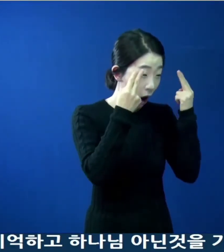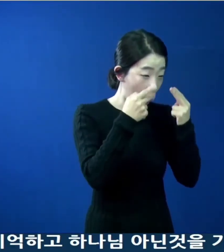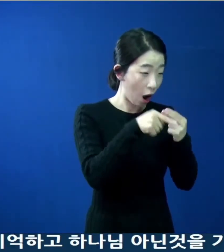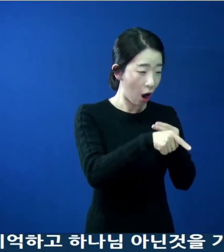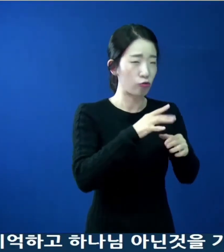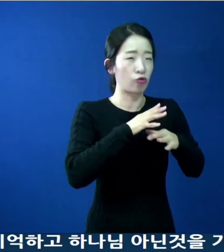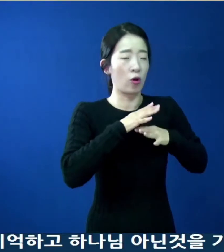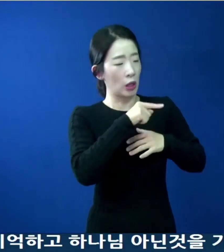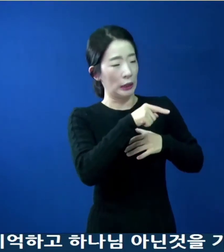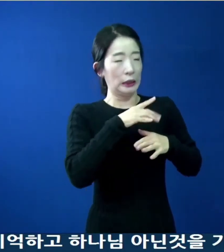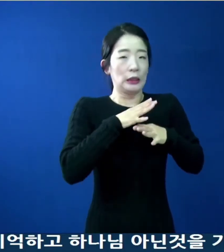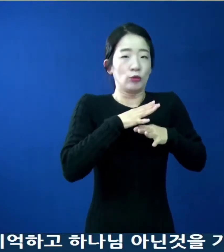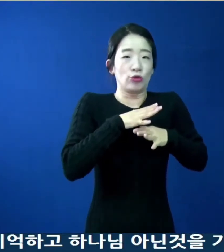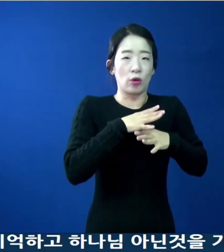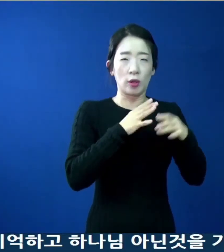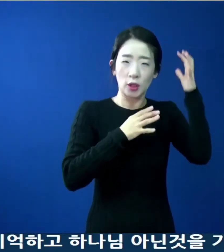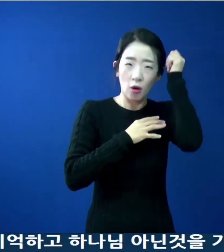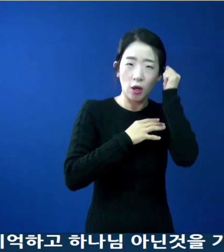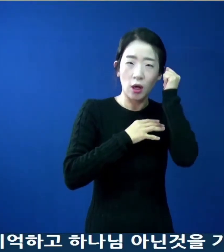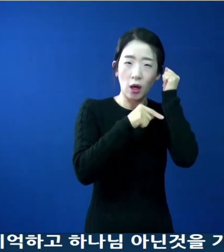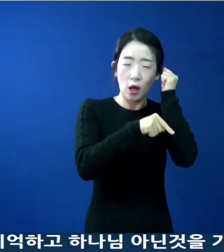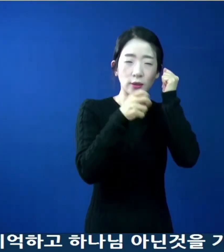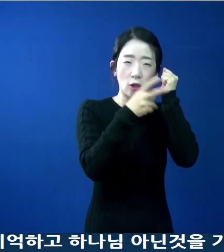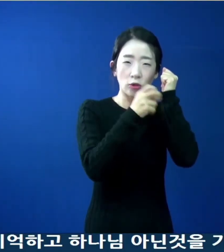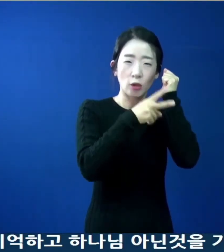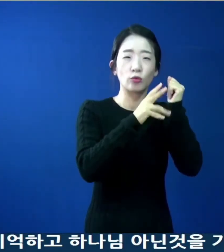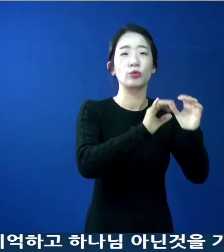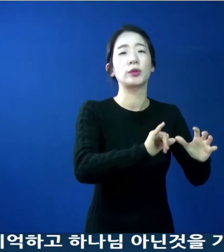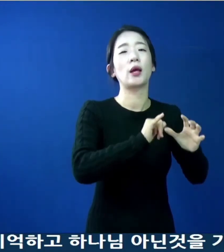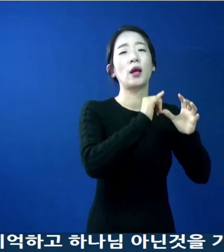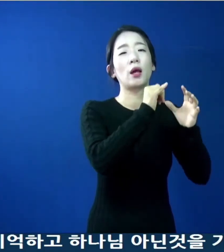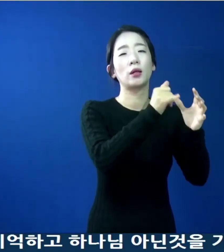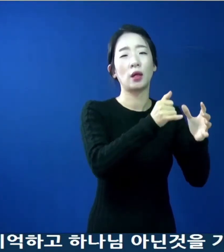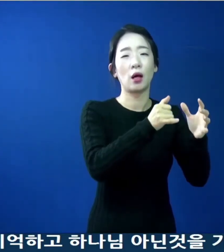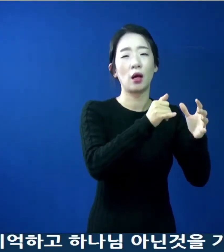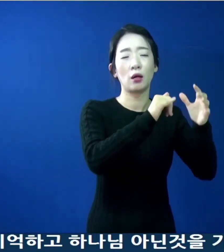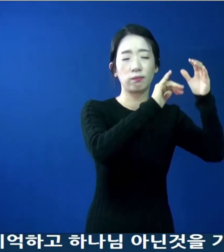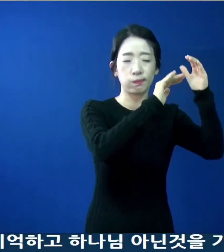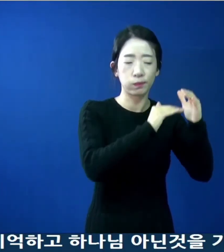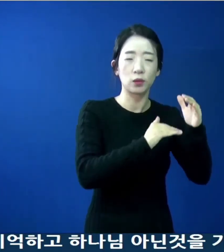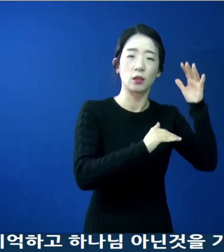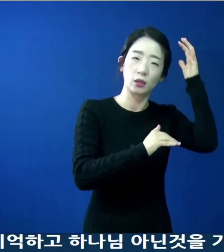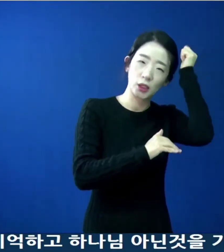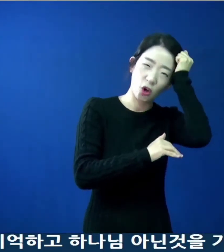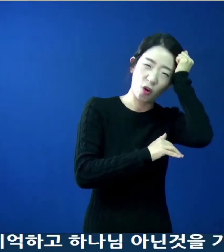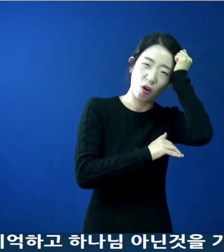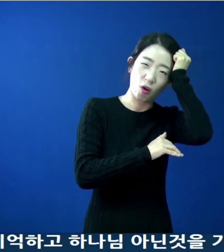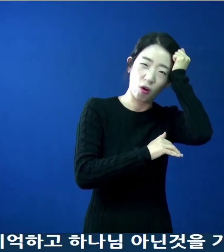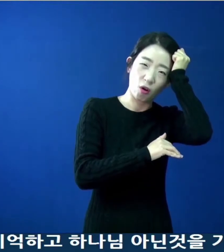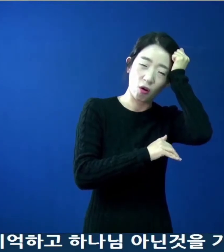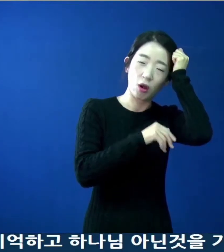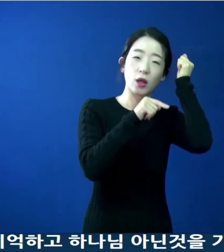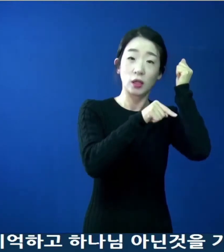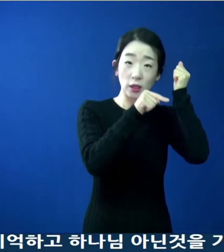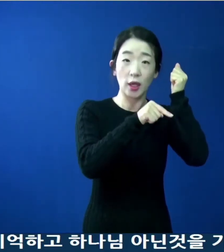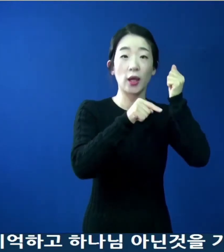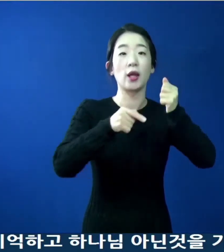걸 기억하라, 자꾸 세상을 기억하라고 우리에게 도전을 주는 겁니다. 이것이 주상을 세우고 있는